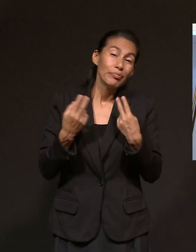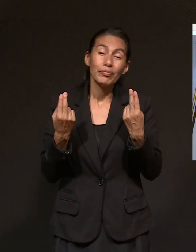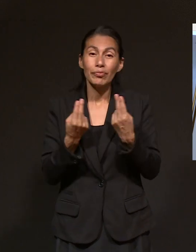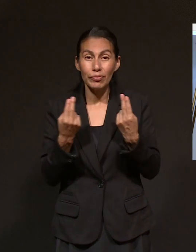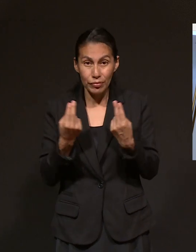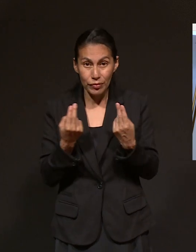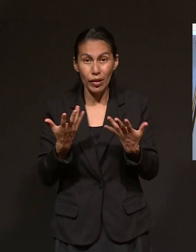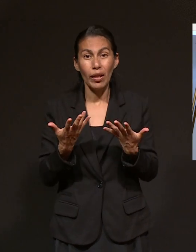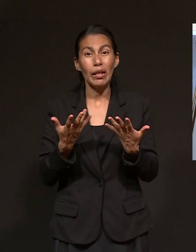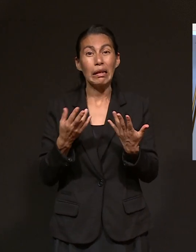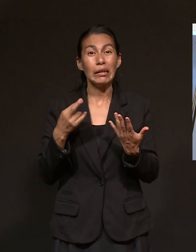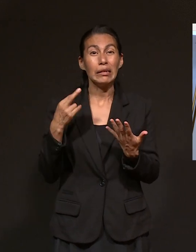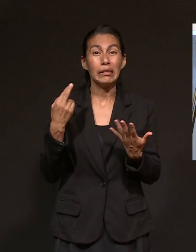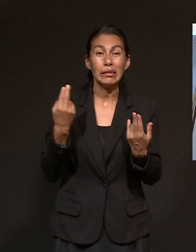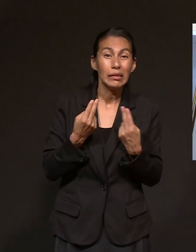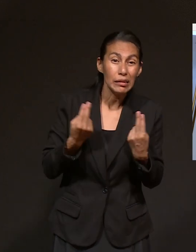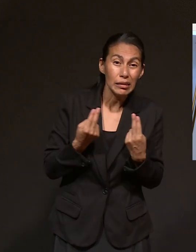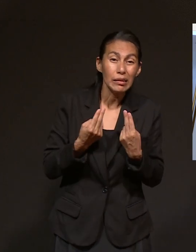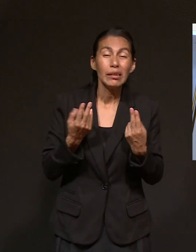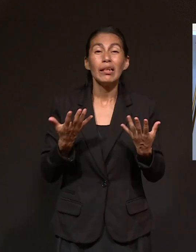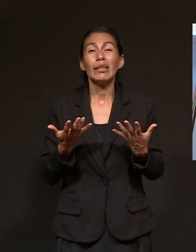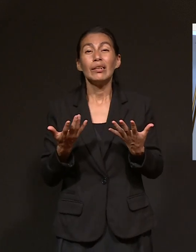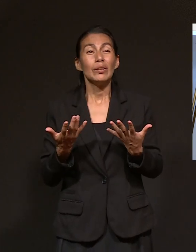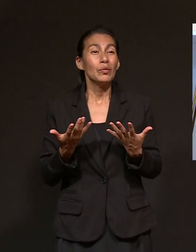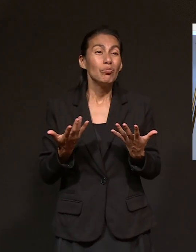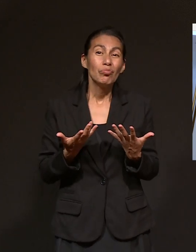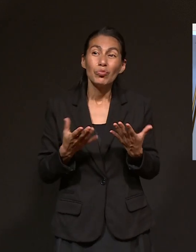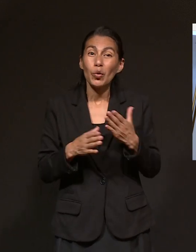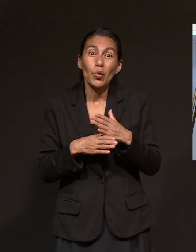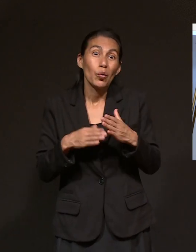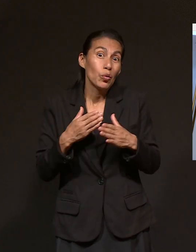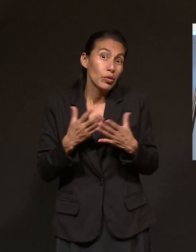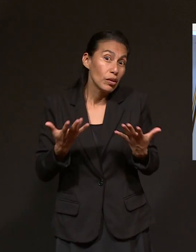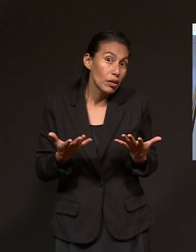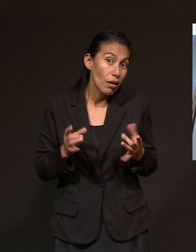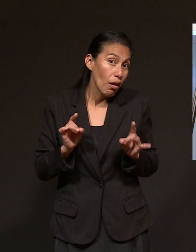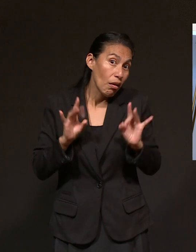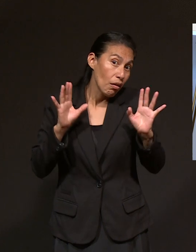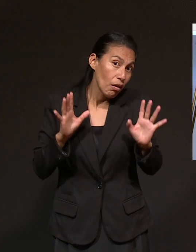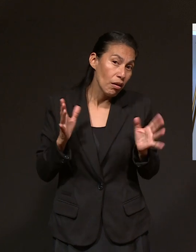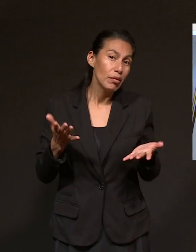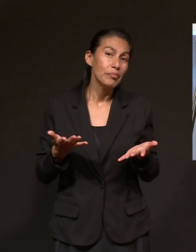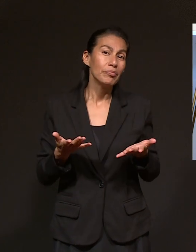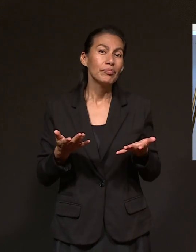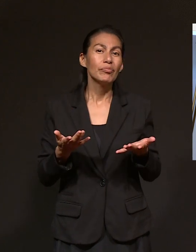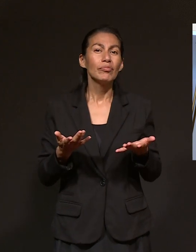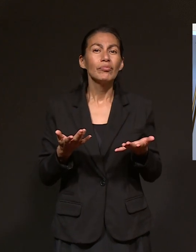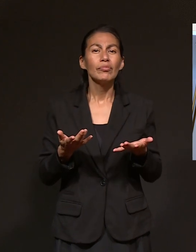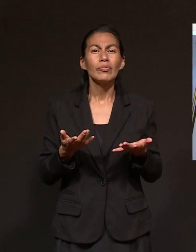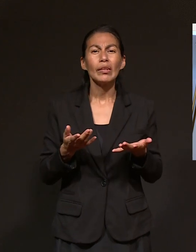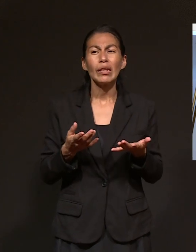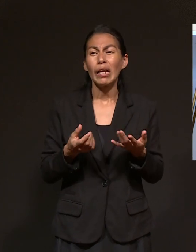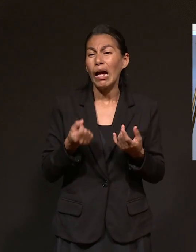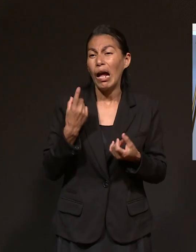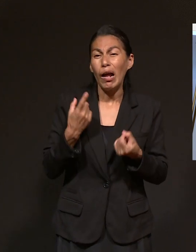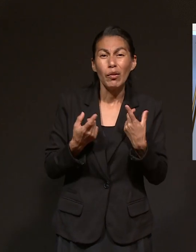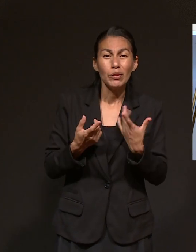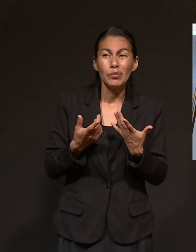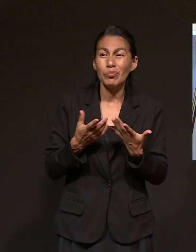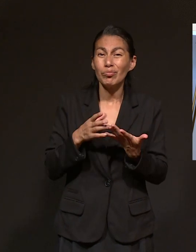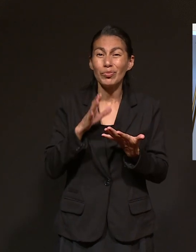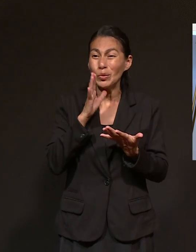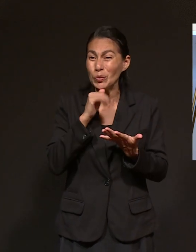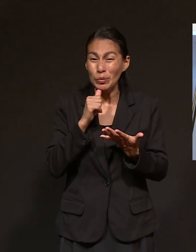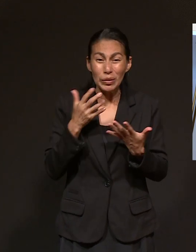por nuestras urgencias, por alguna cosa que esté pasando